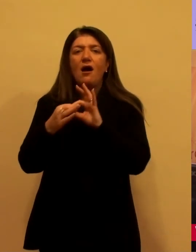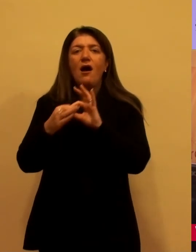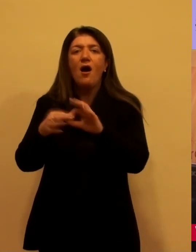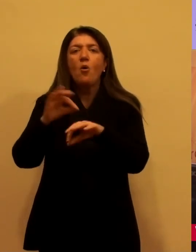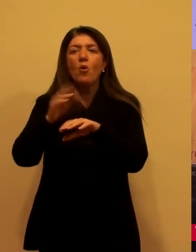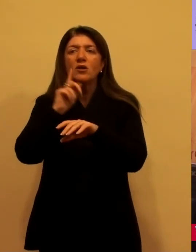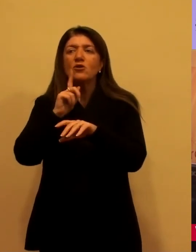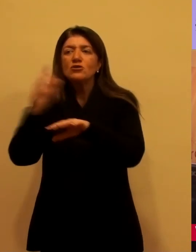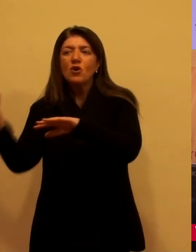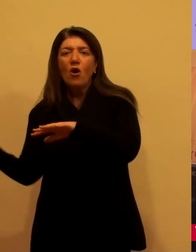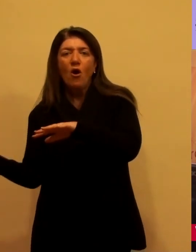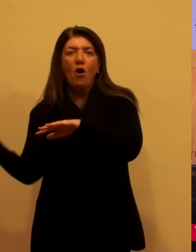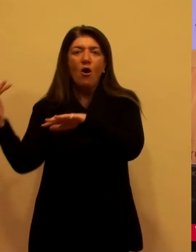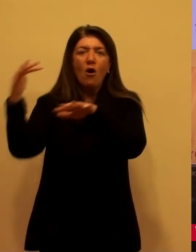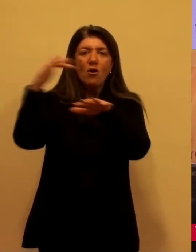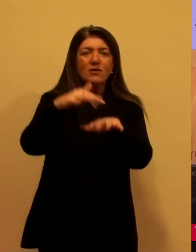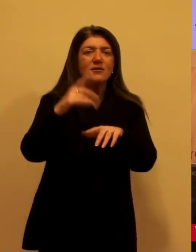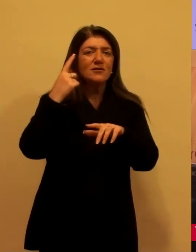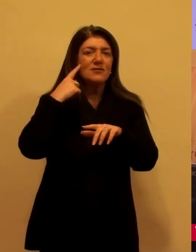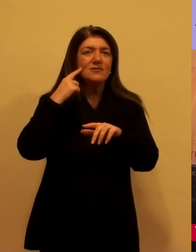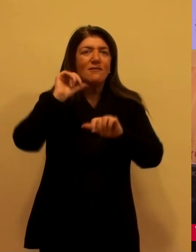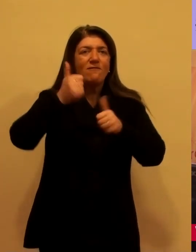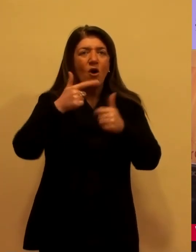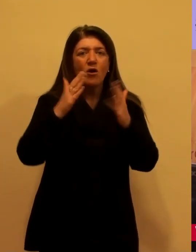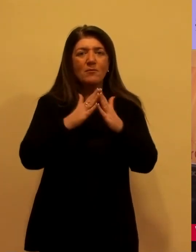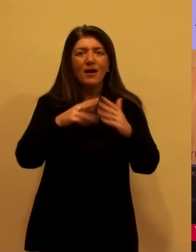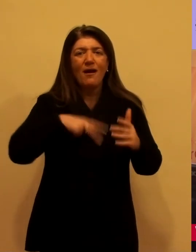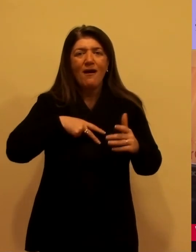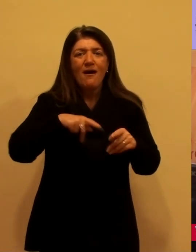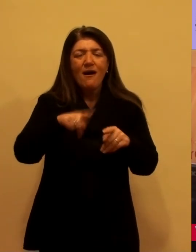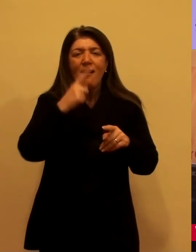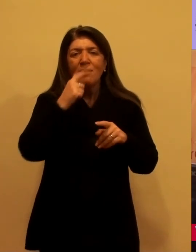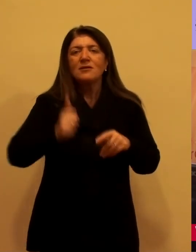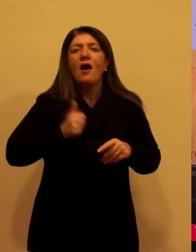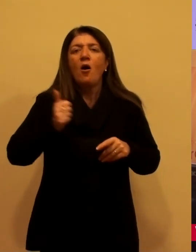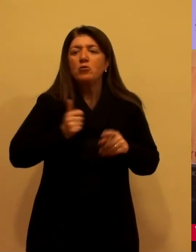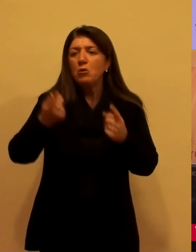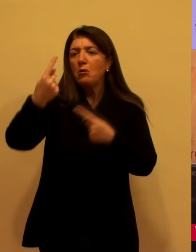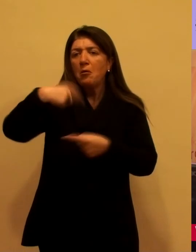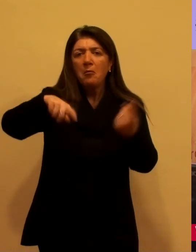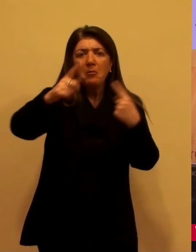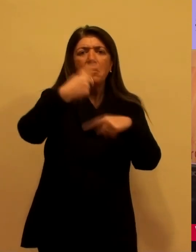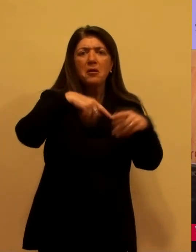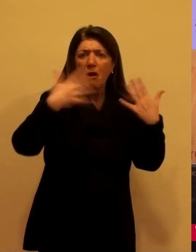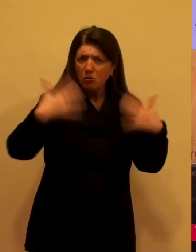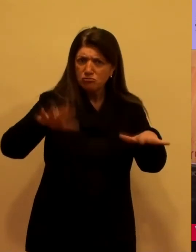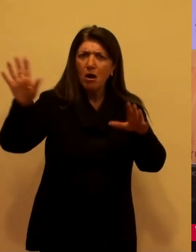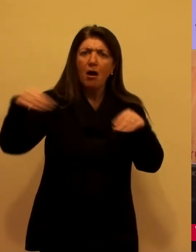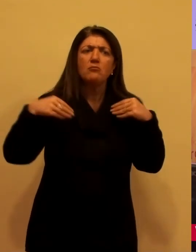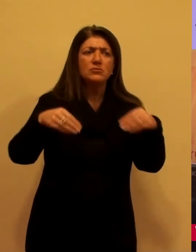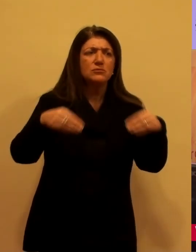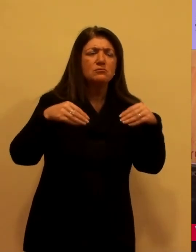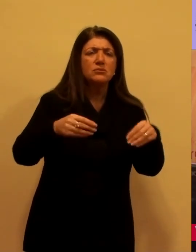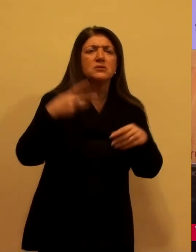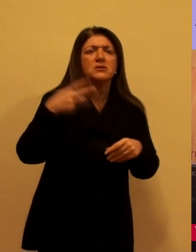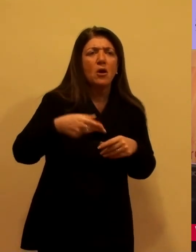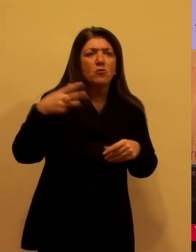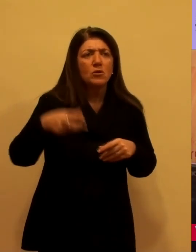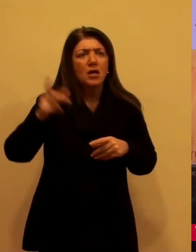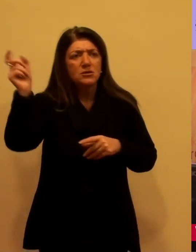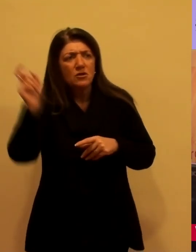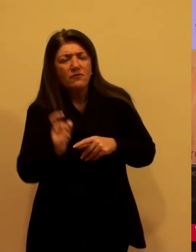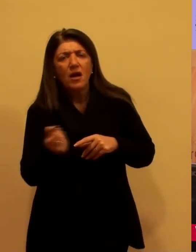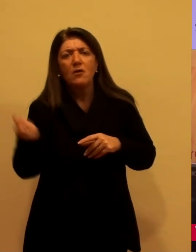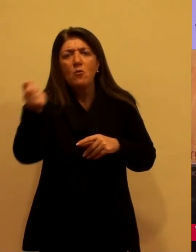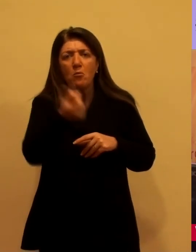casa al museo, possano venire anche in autonomia, lo stanno assolutamente facendo, partecipano alle inaugurazioni e un po'